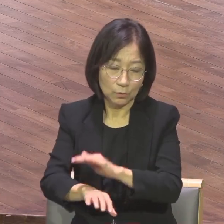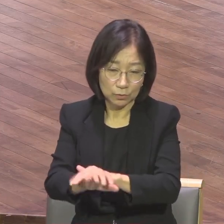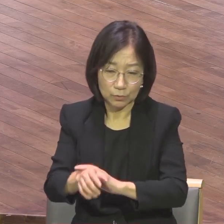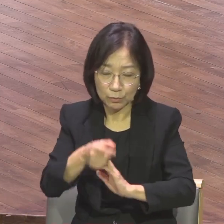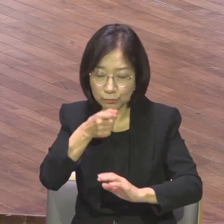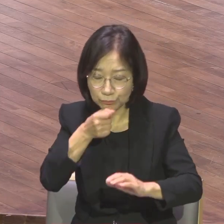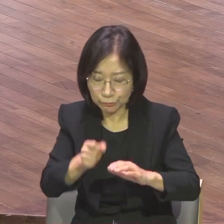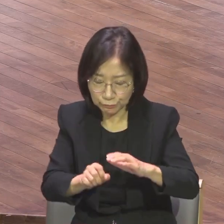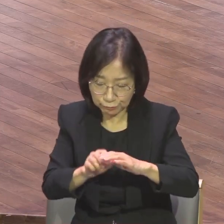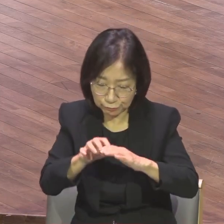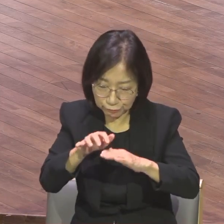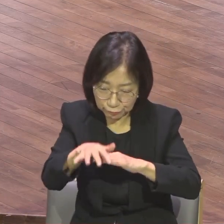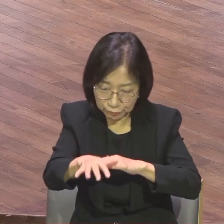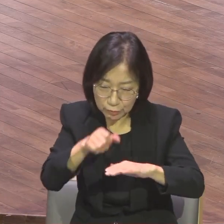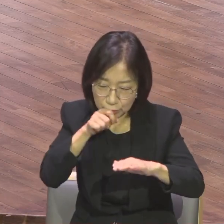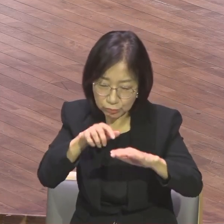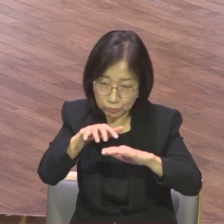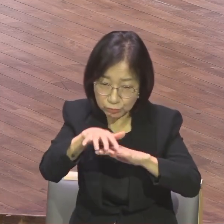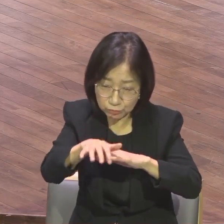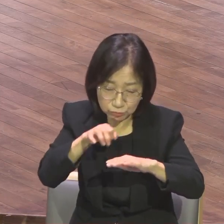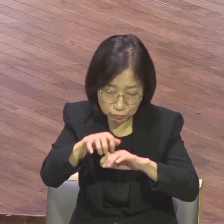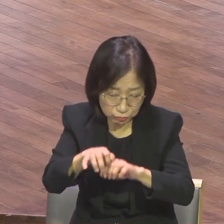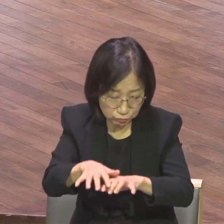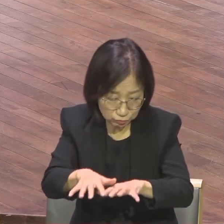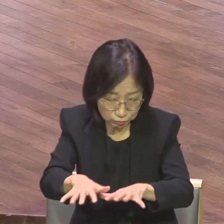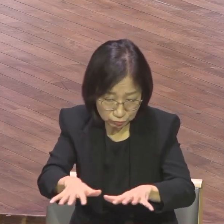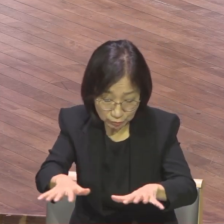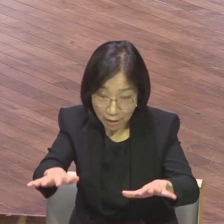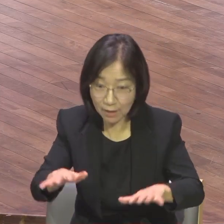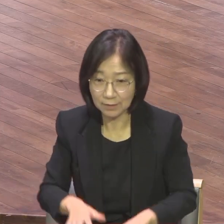그 오른쪽에서 서며 나오더라.